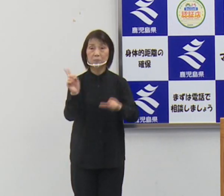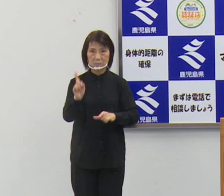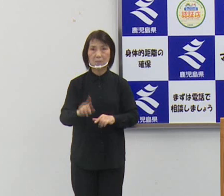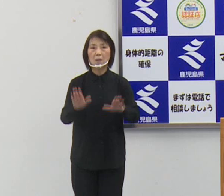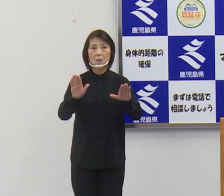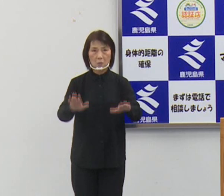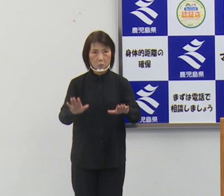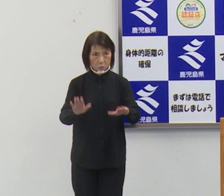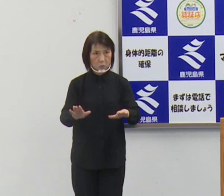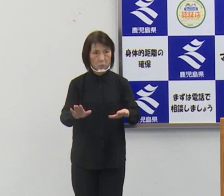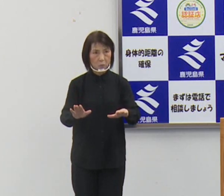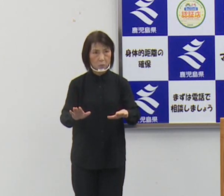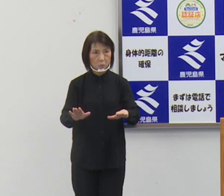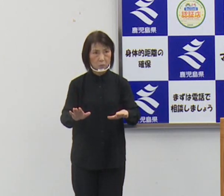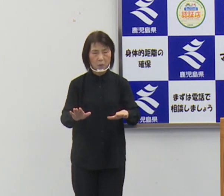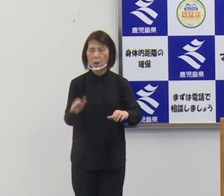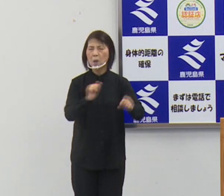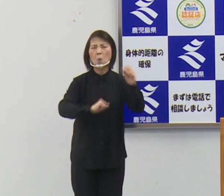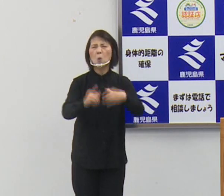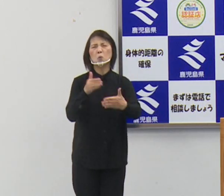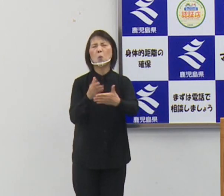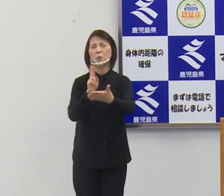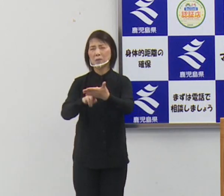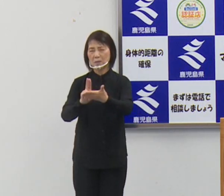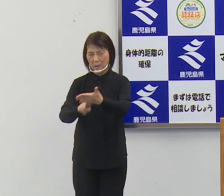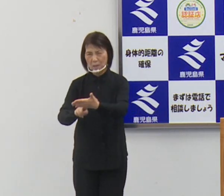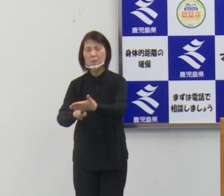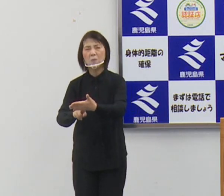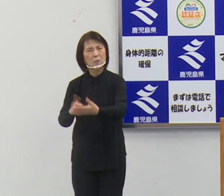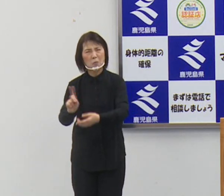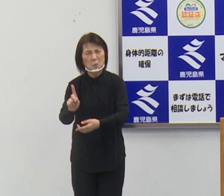そういう行動規制をどうするかということについては、